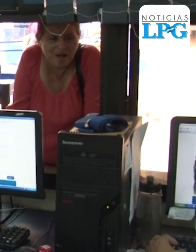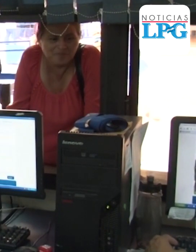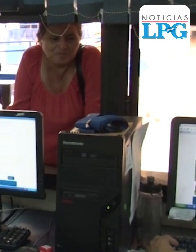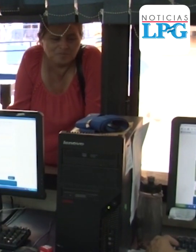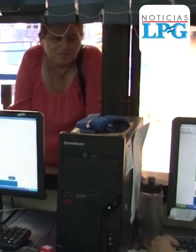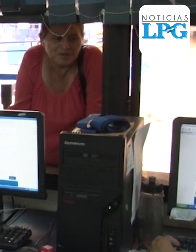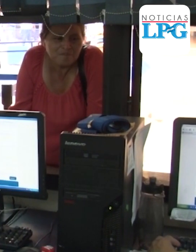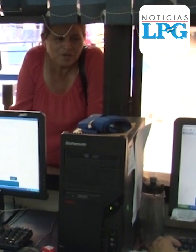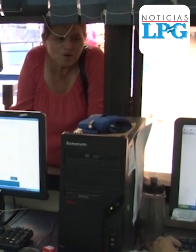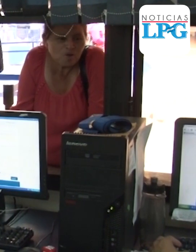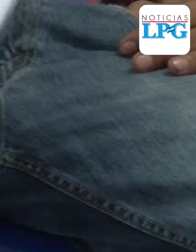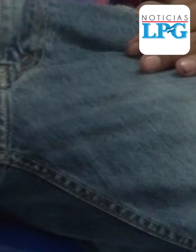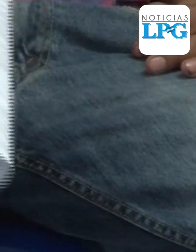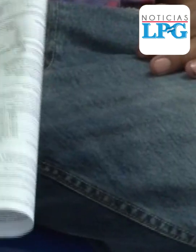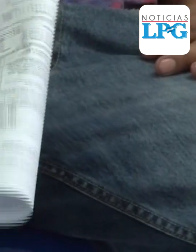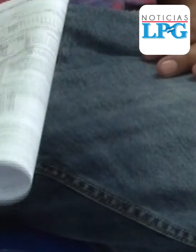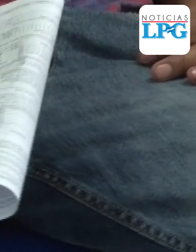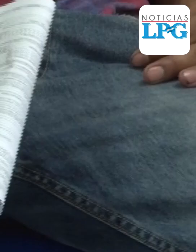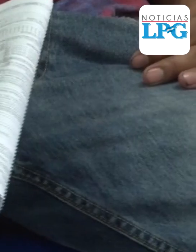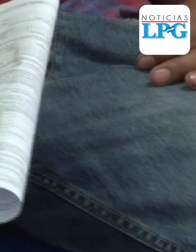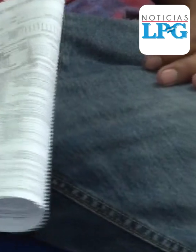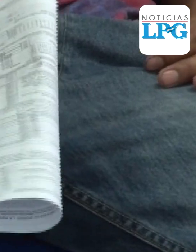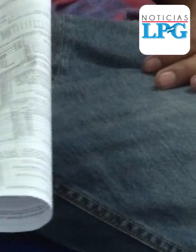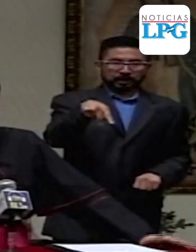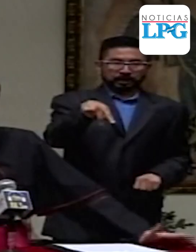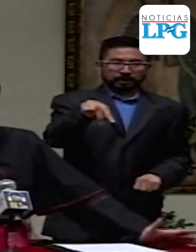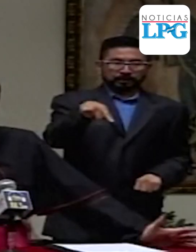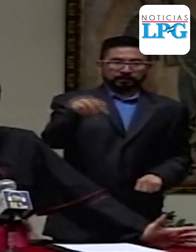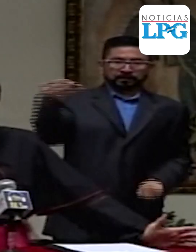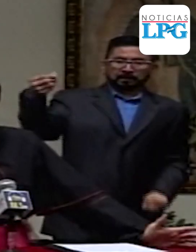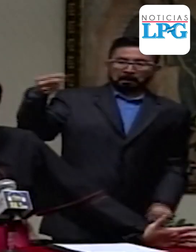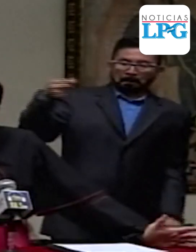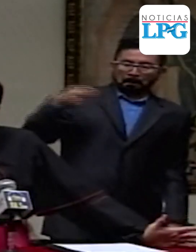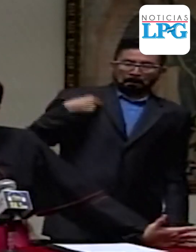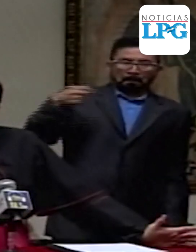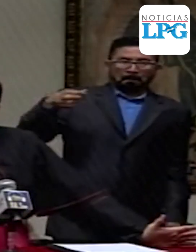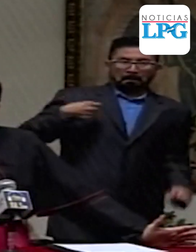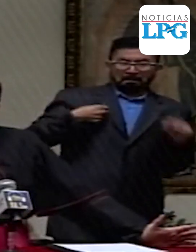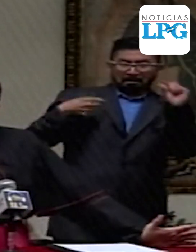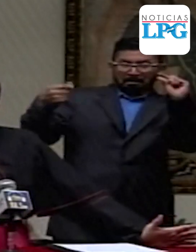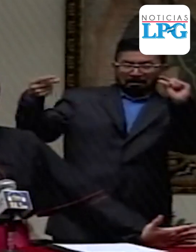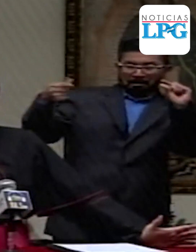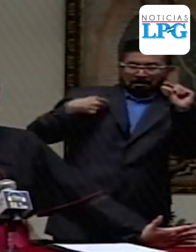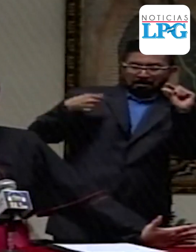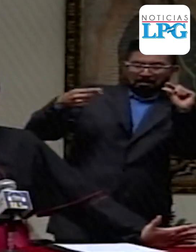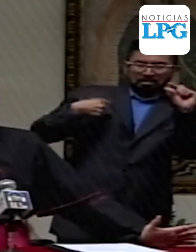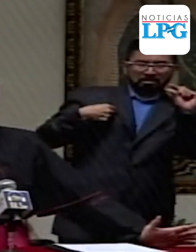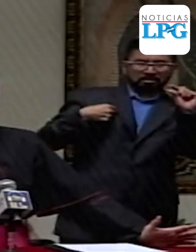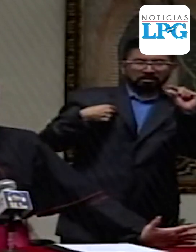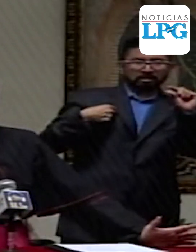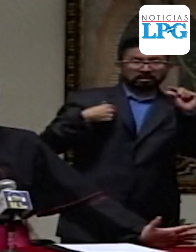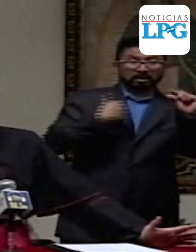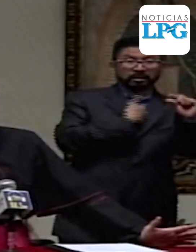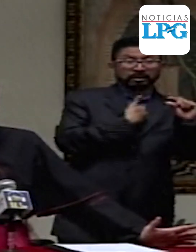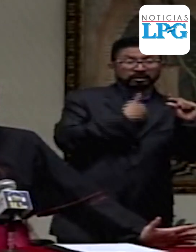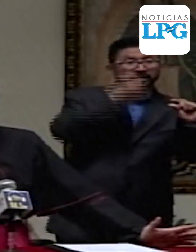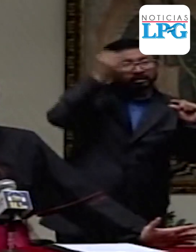lo considera un sistema perverso e injusto. Mire, no lo digo yo, es